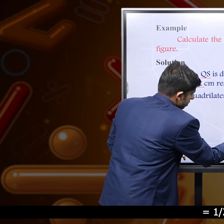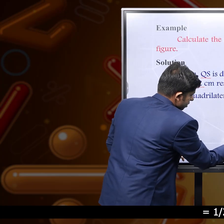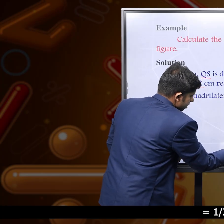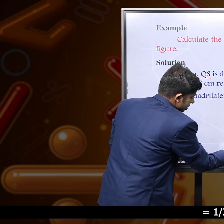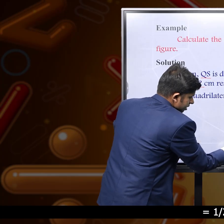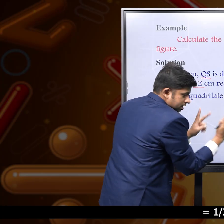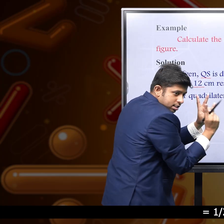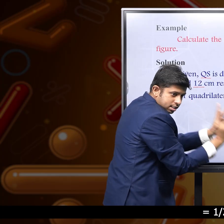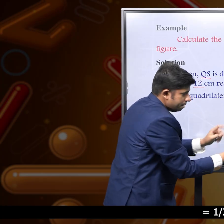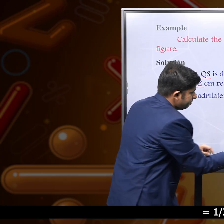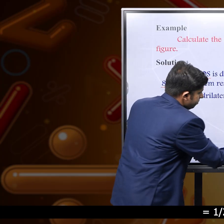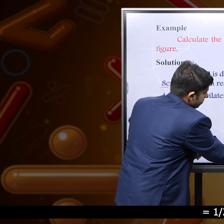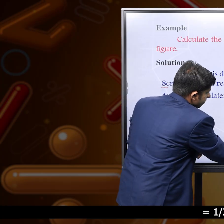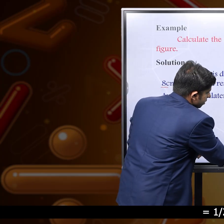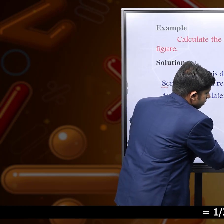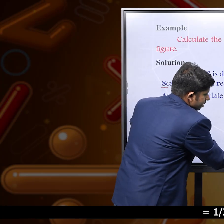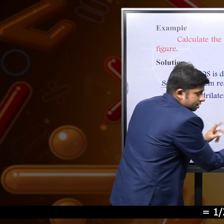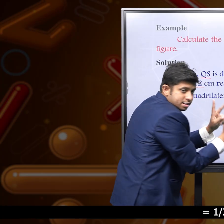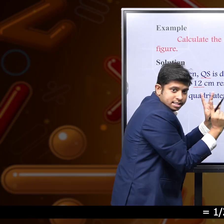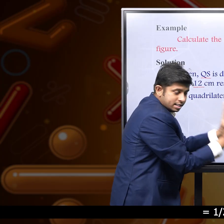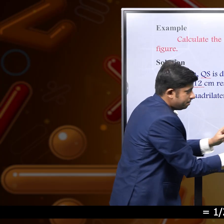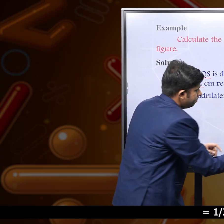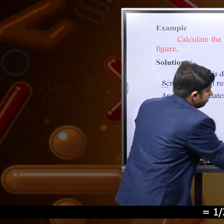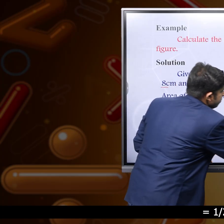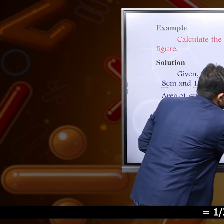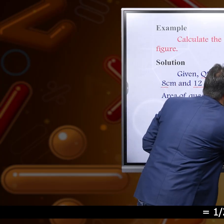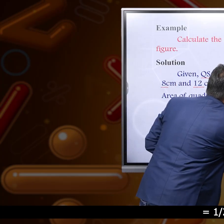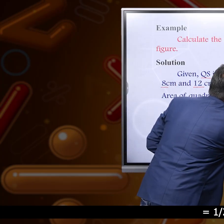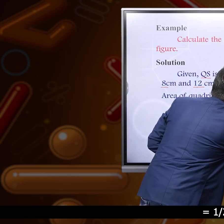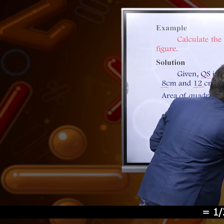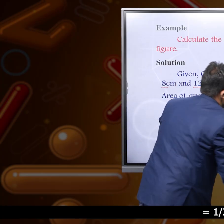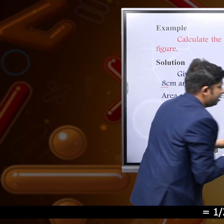बरोबर 1/2 गुणिले 10 गुणिले 20.